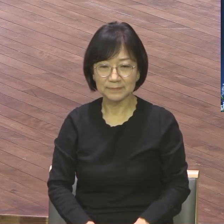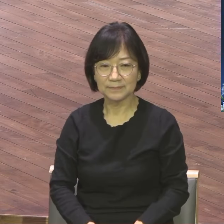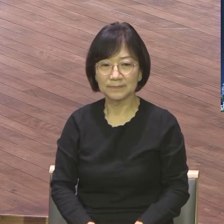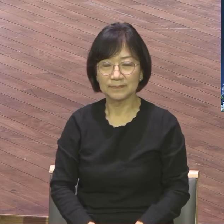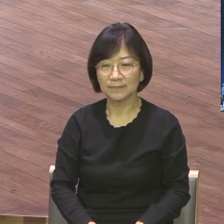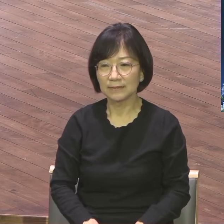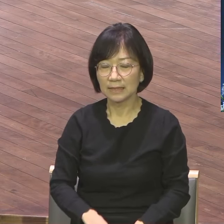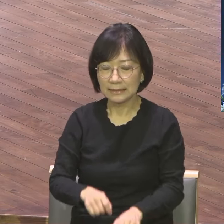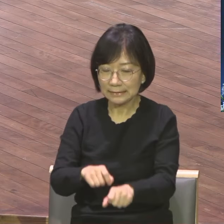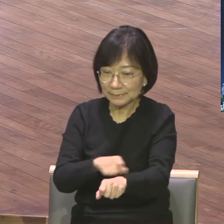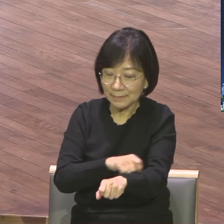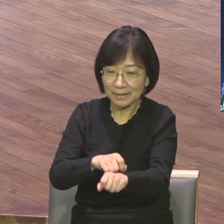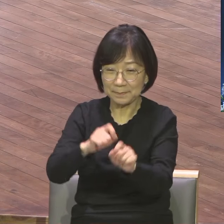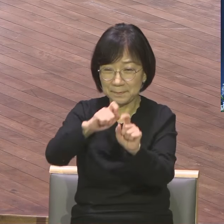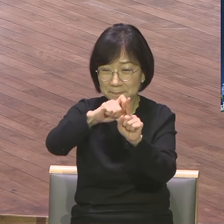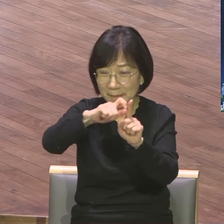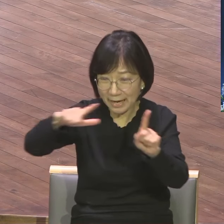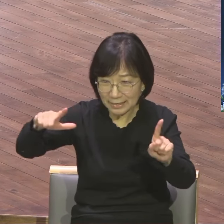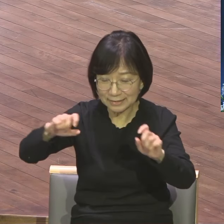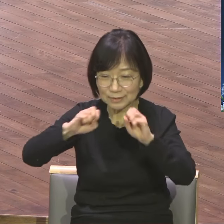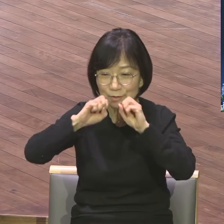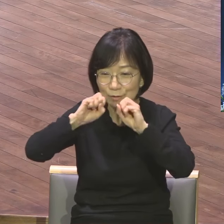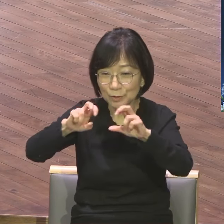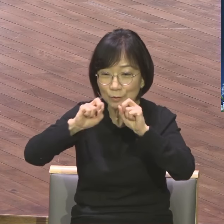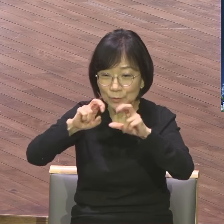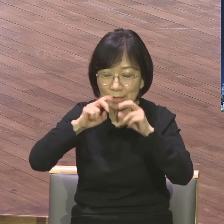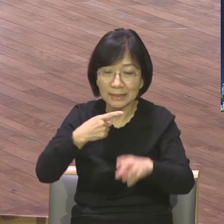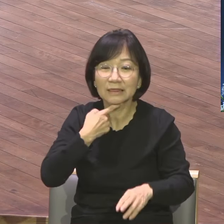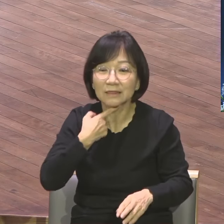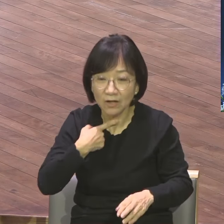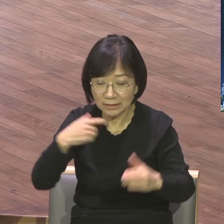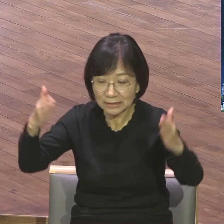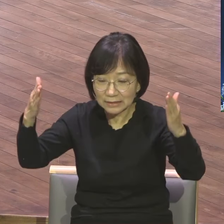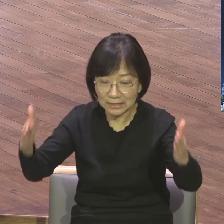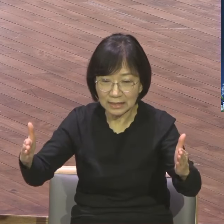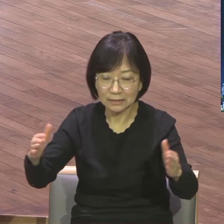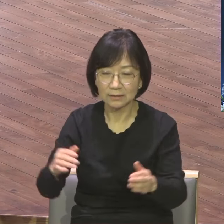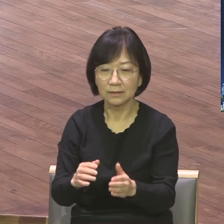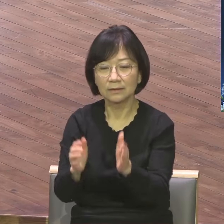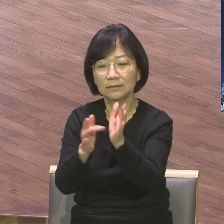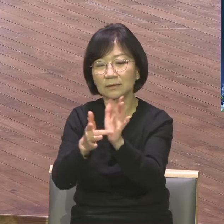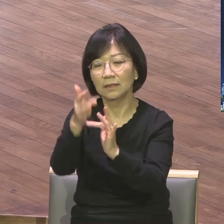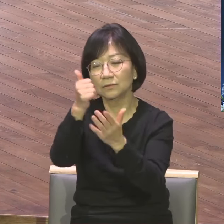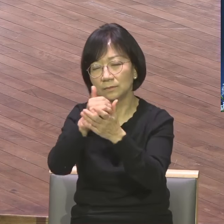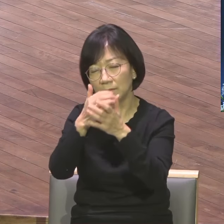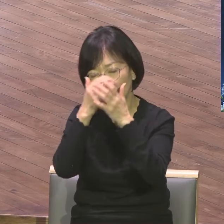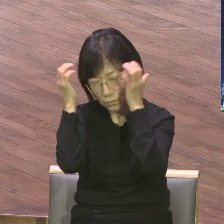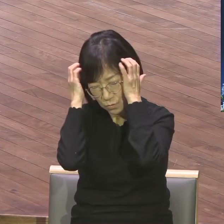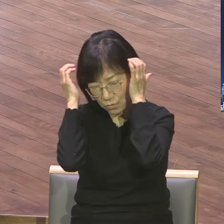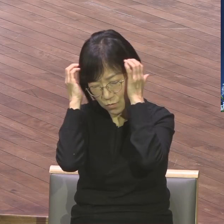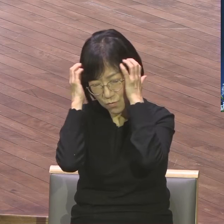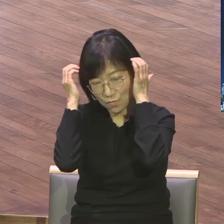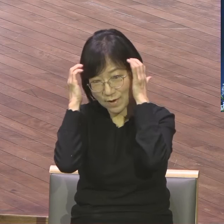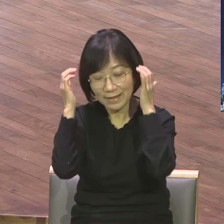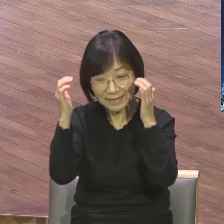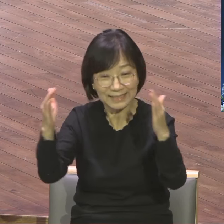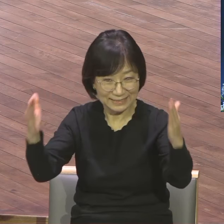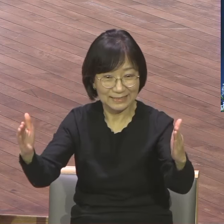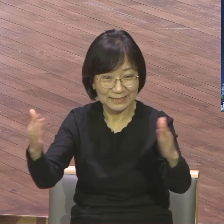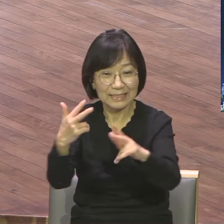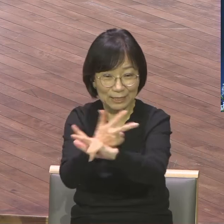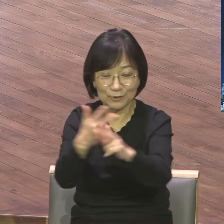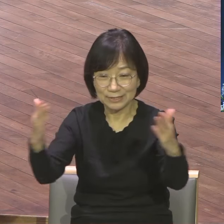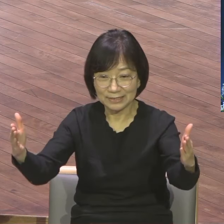이 파키스탄 전동캠프가 진행된 이번 주는 고난주간이었습니다. 보통의 교회에서는 고난주간을